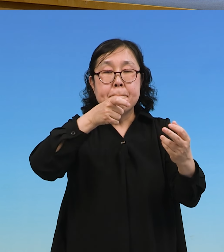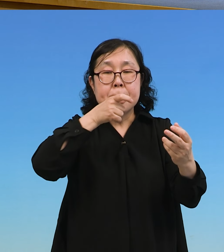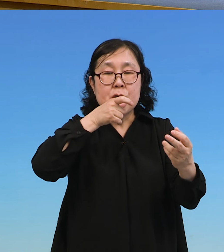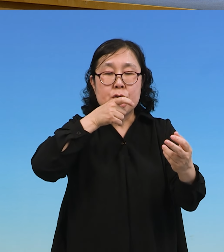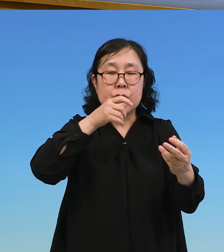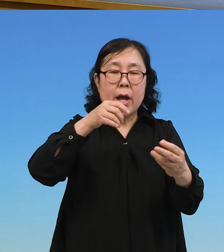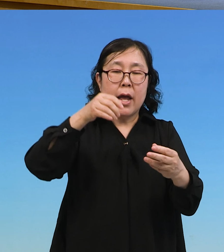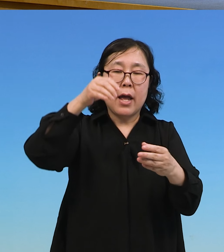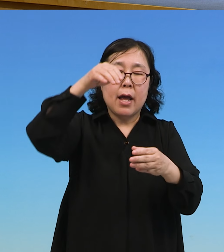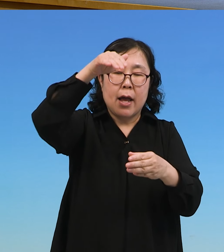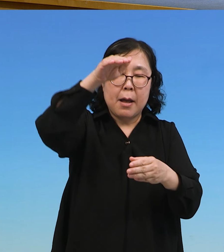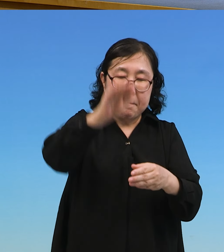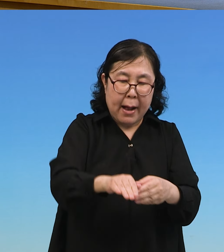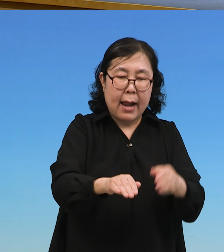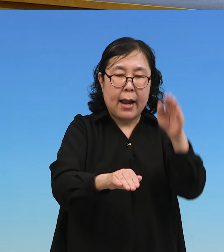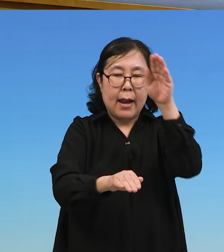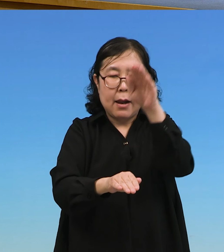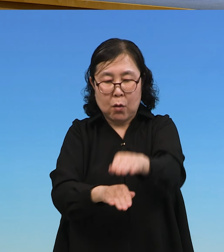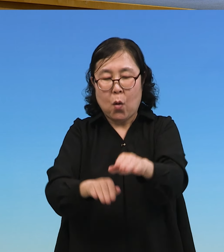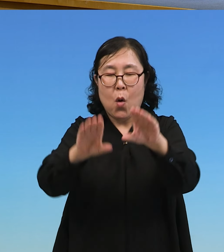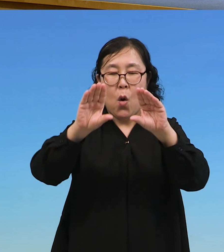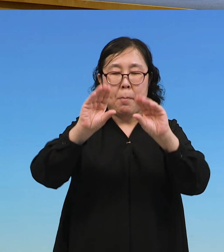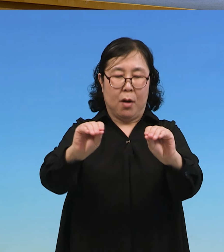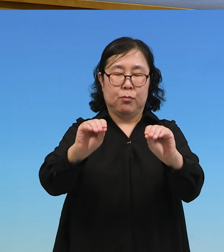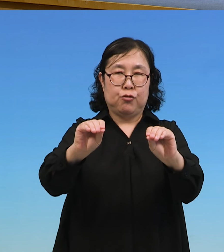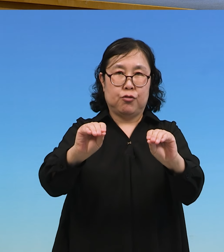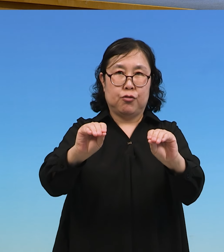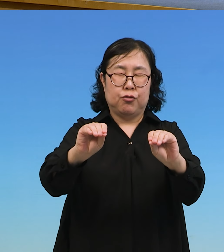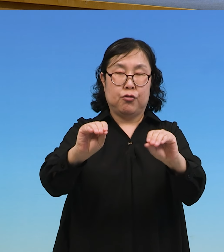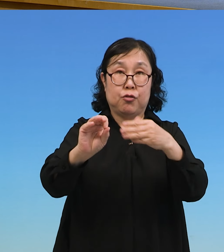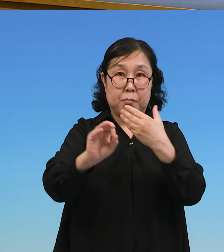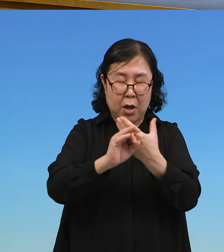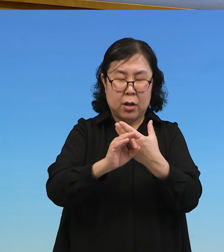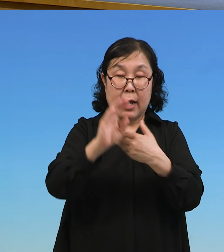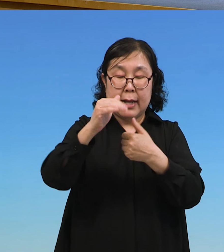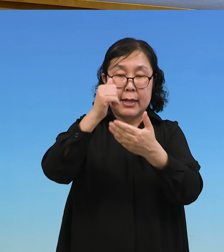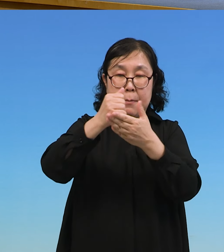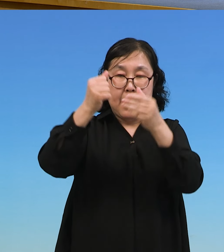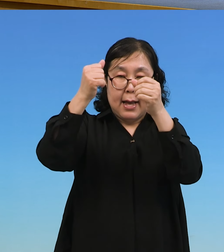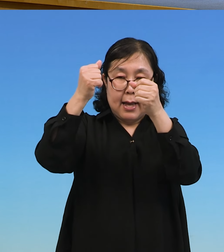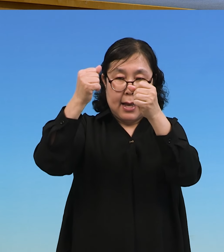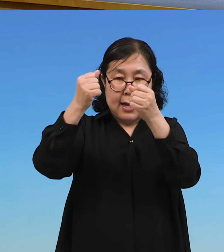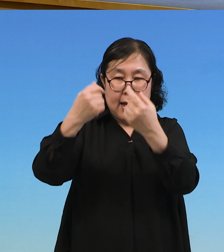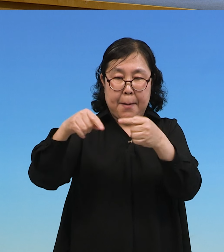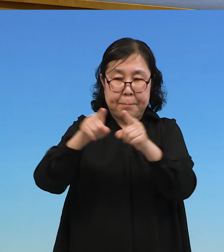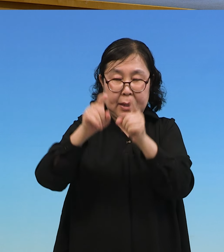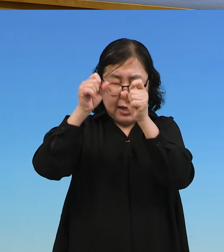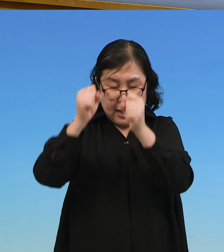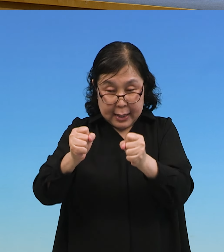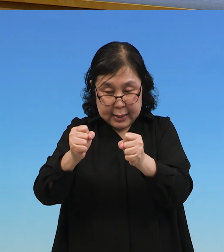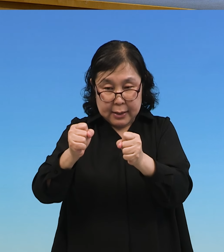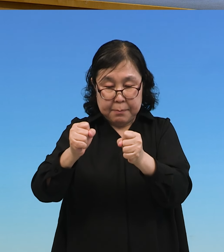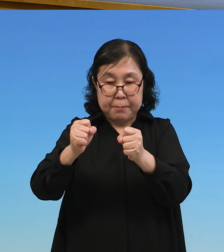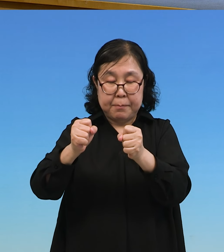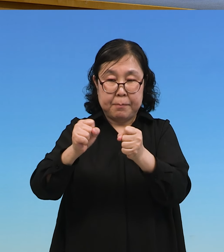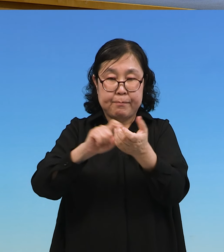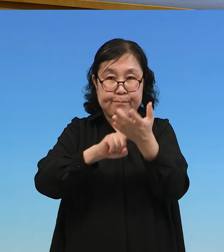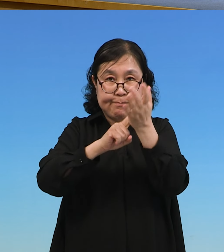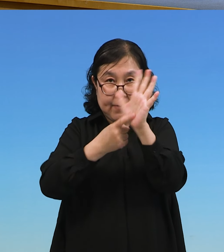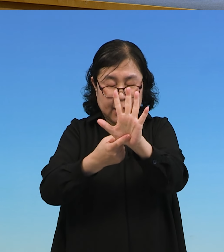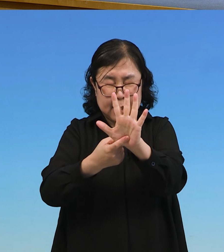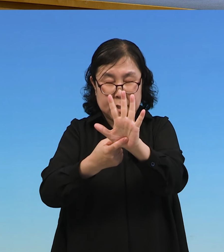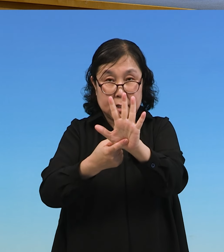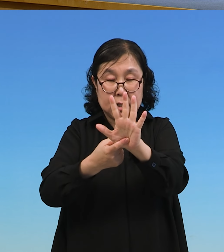때까지 기다리지 말고 언약, 하나님의 임재의 상징인 언약궤를 메고 그 물을 향하여 돌진하라 그랬는데, 더